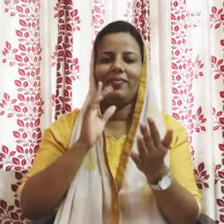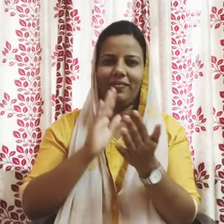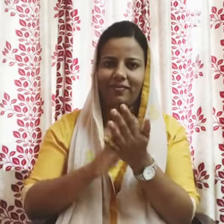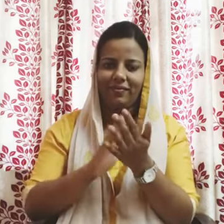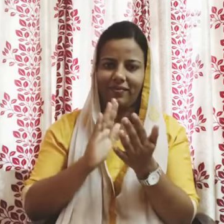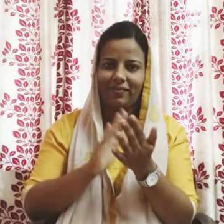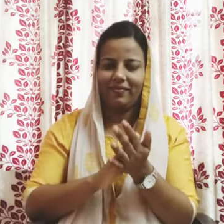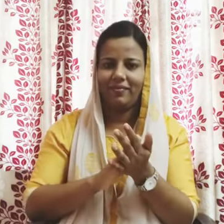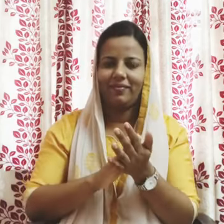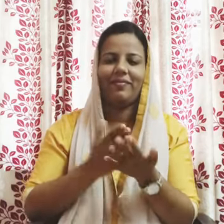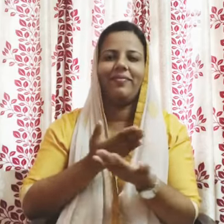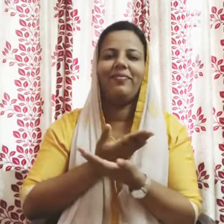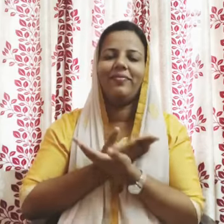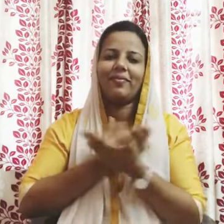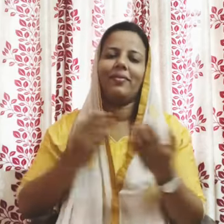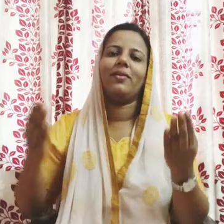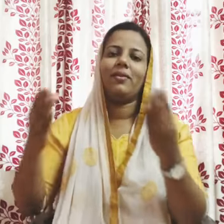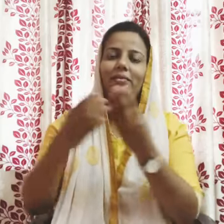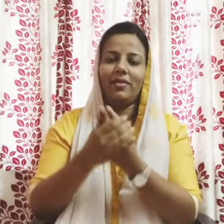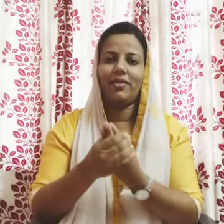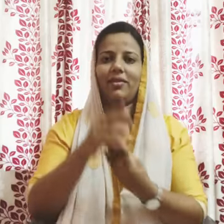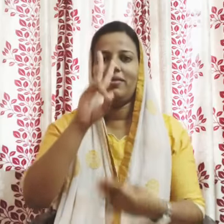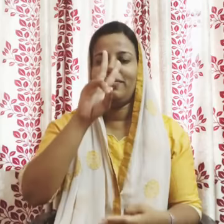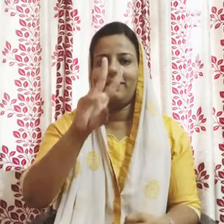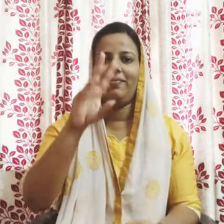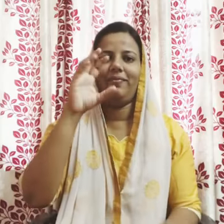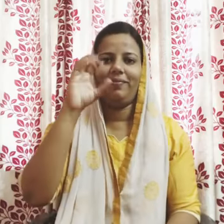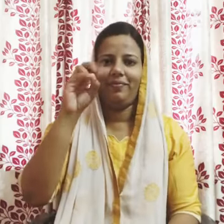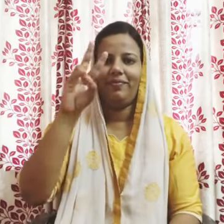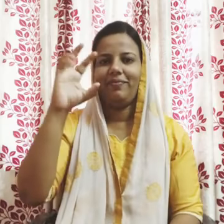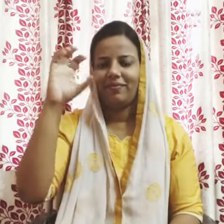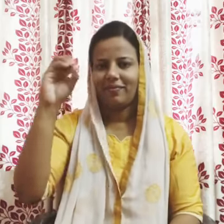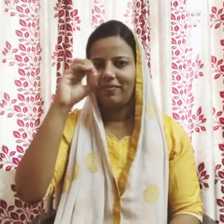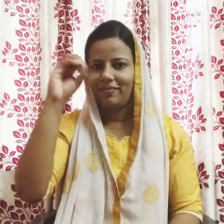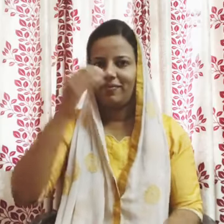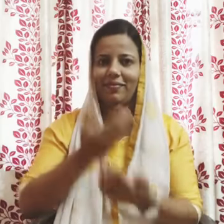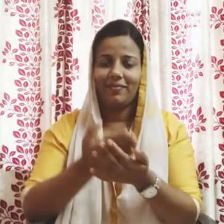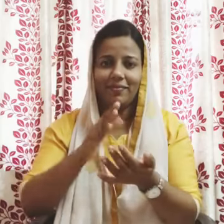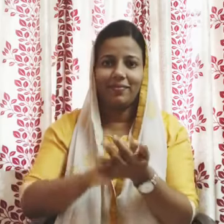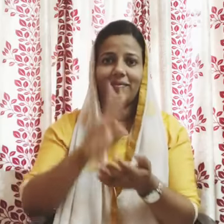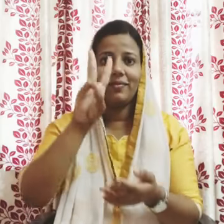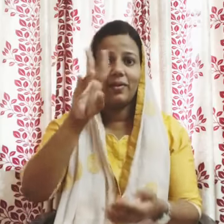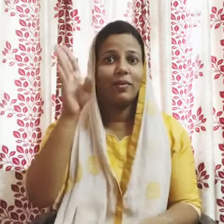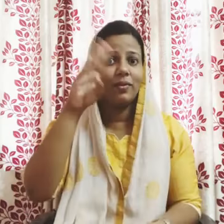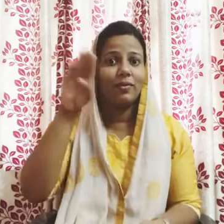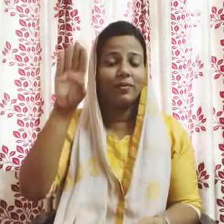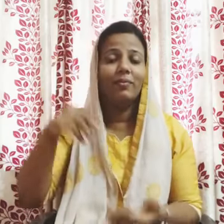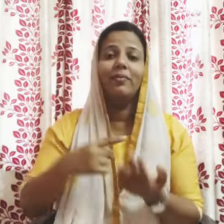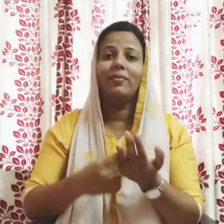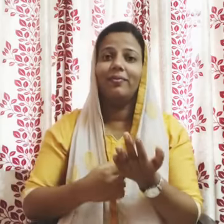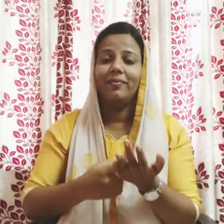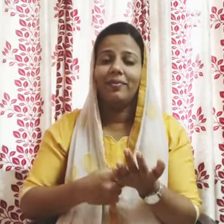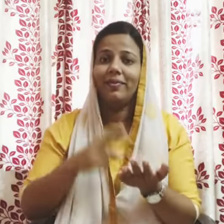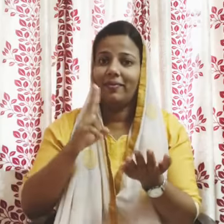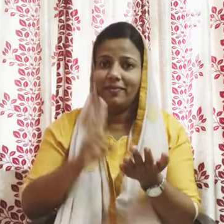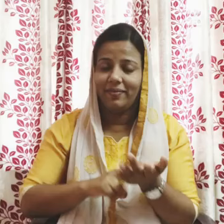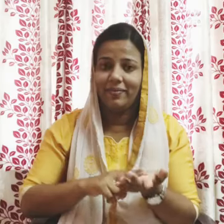പ്രഭാതത്തിൽ വാഴ്ത്തപ്പെടുമാറാകട്ടെ. പ്രിയപ്പെട്ട ദൈവമക്കളെ, നമുക്ക് ഒരുമിച്ച് 2020 ഒക്ടോബർ മാസം 29 ആമേൻ